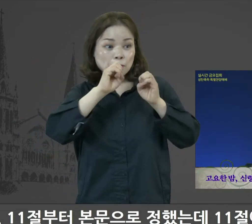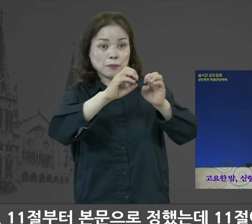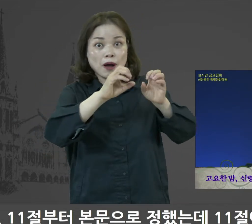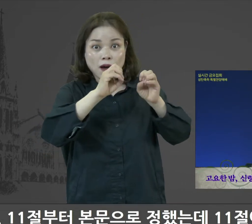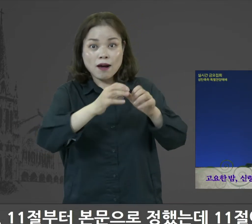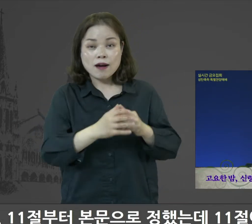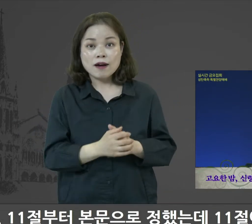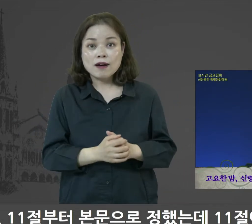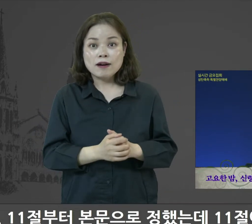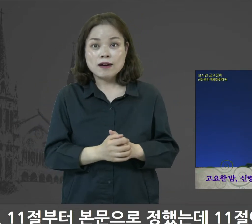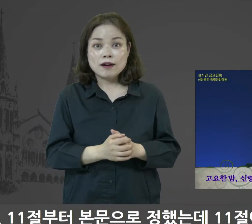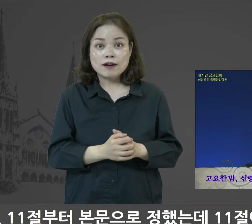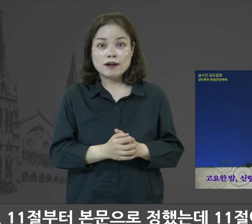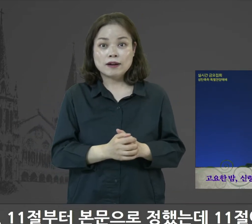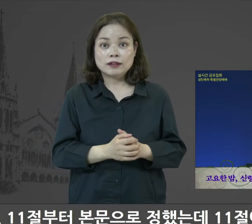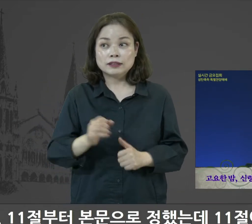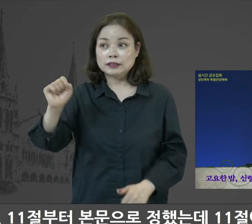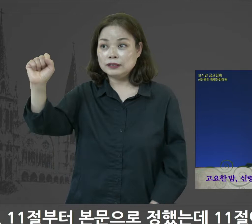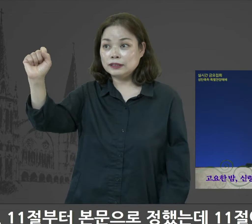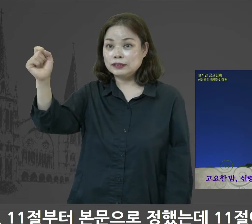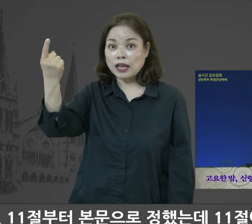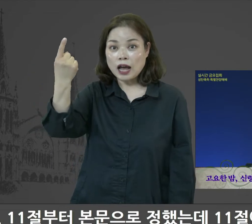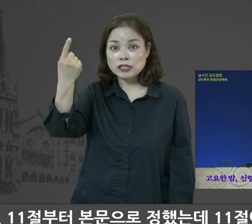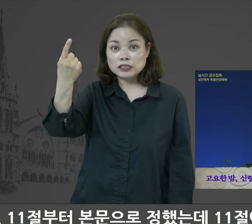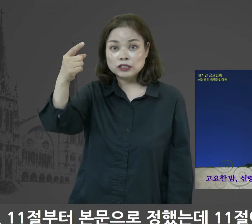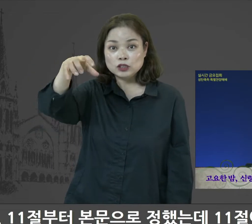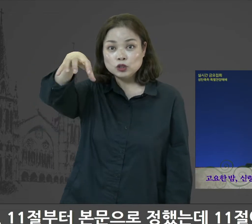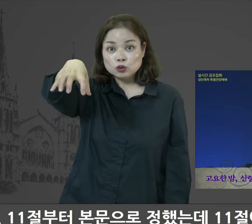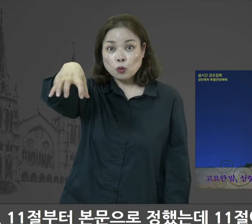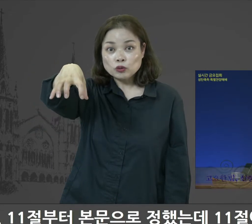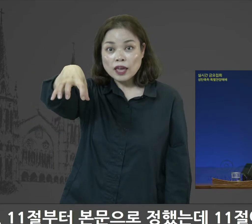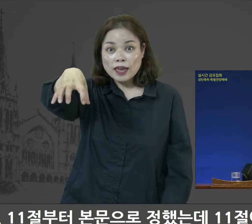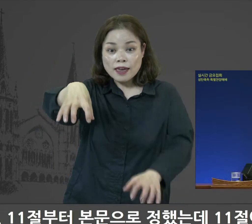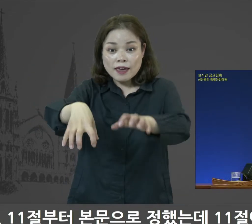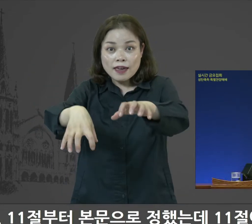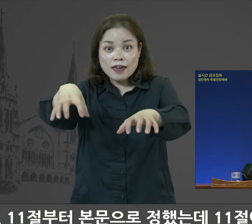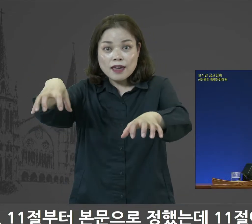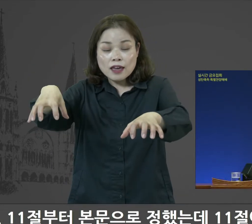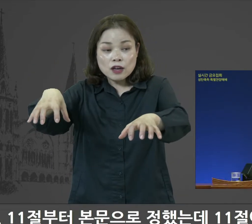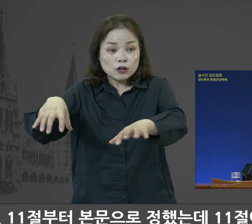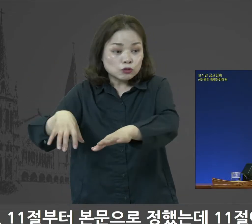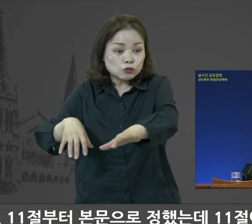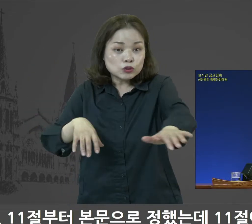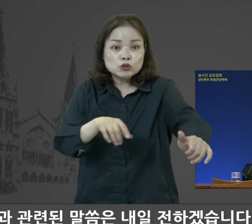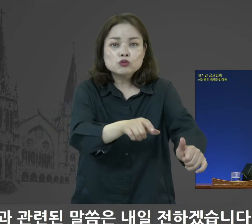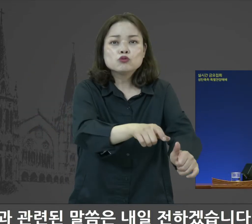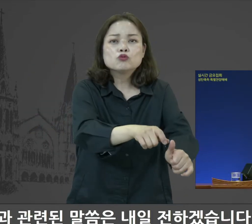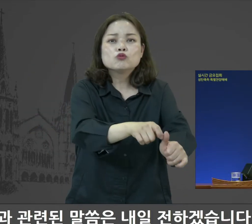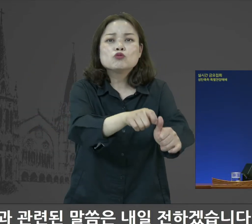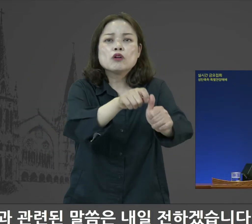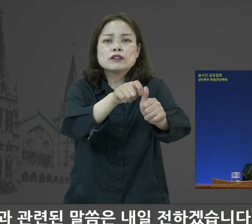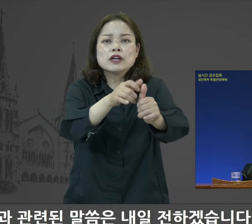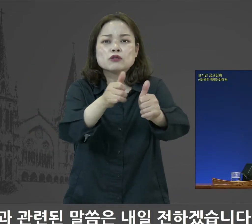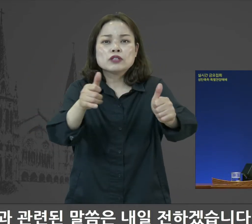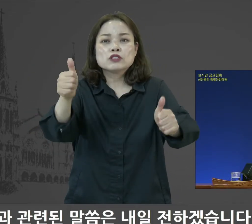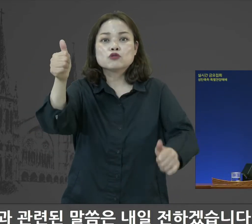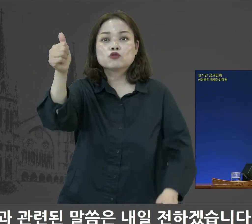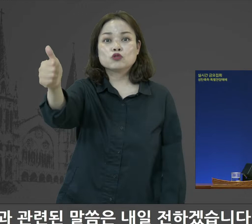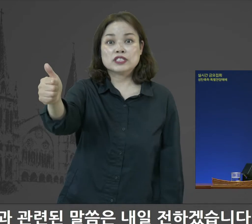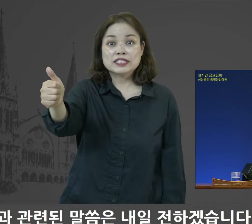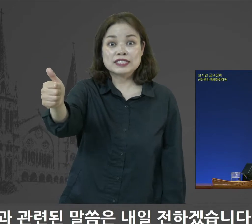겁니다. 다윗 동네의 구주, 우리를 구원하실, 그리고 우리 인생의